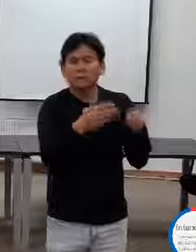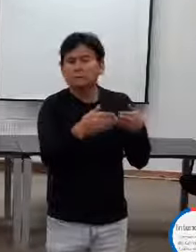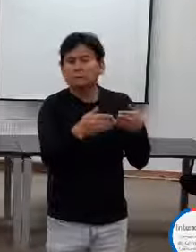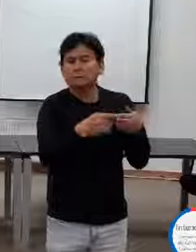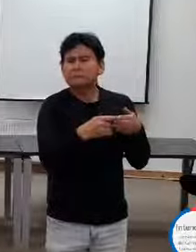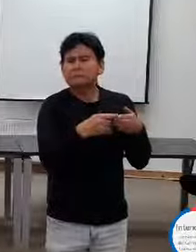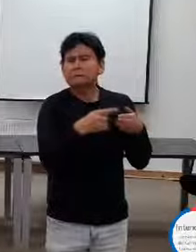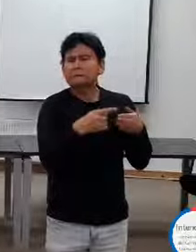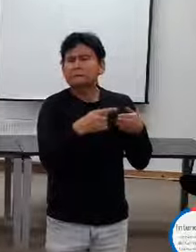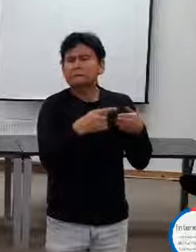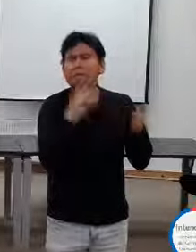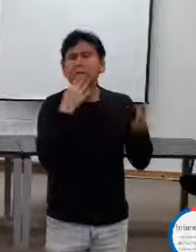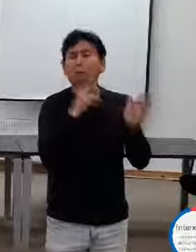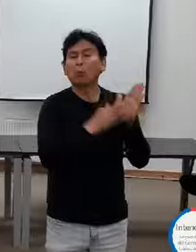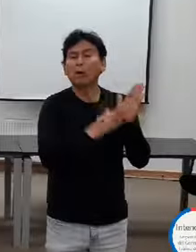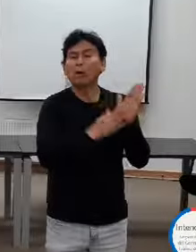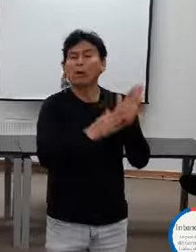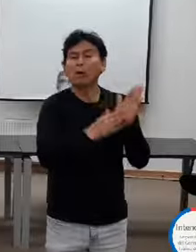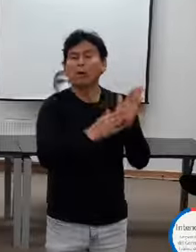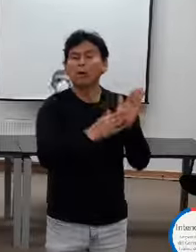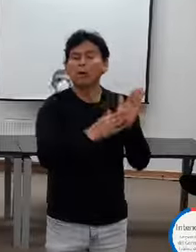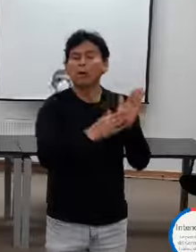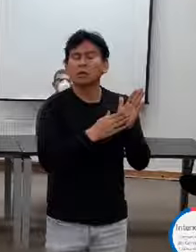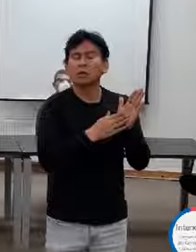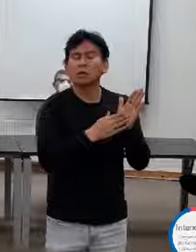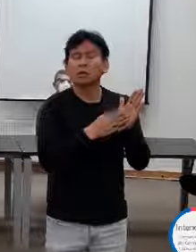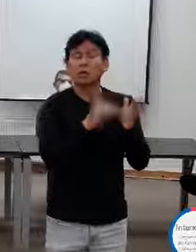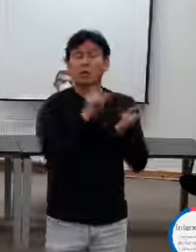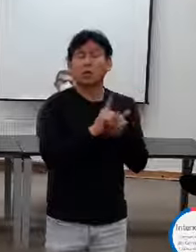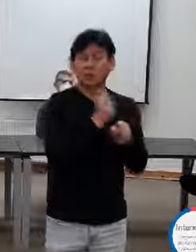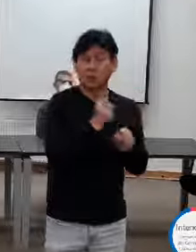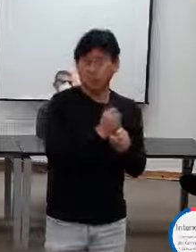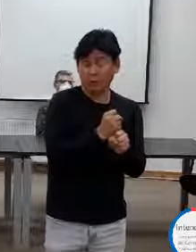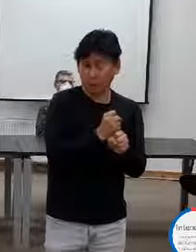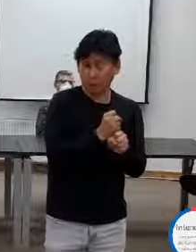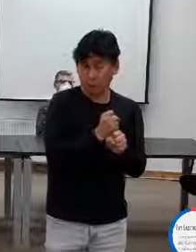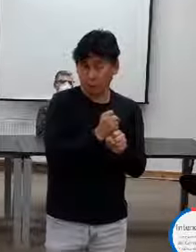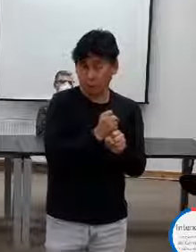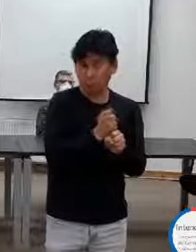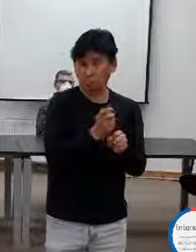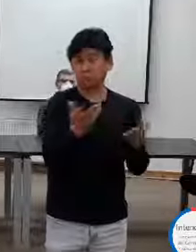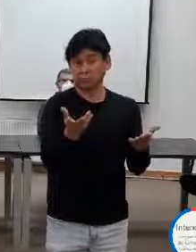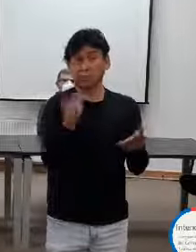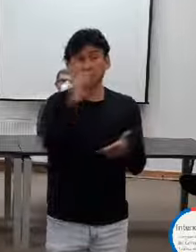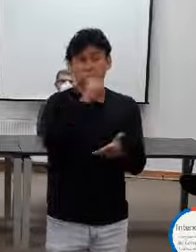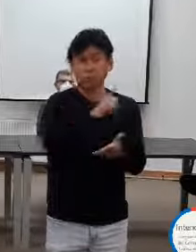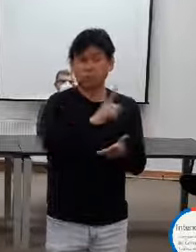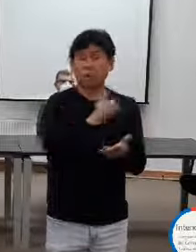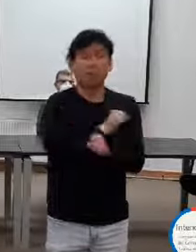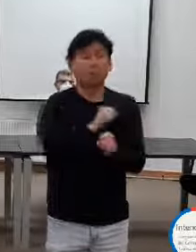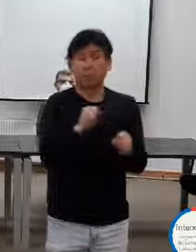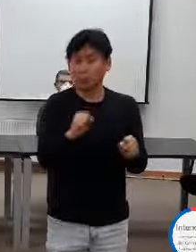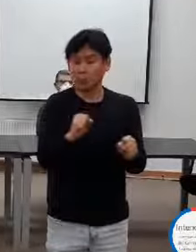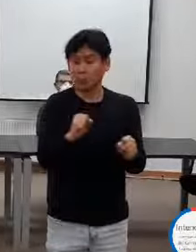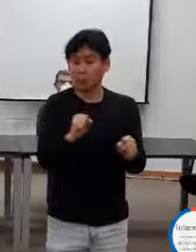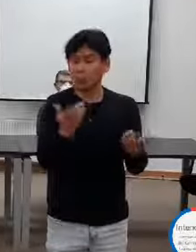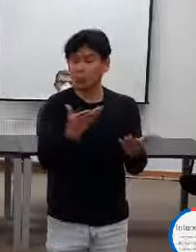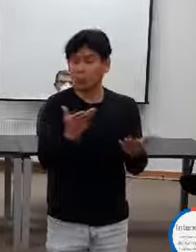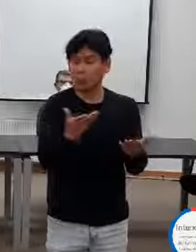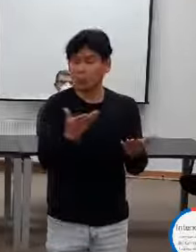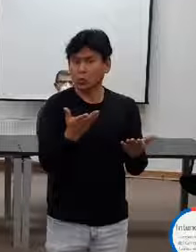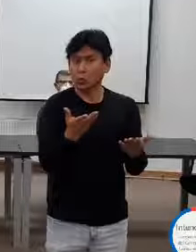acreditar su labor, su lugar de trabajo. Ellos aseguraban que venían por trabajo, finalmente no fue así, tal como nos